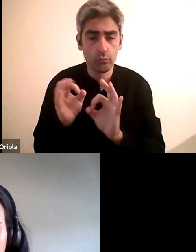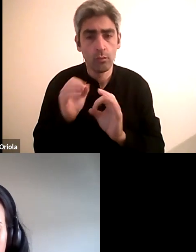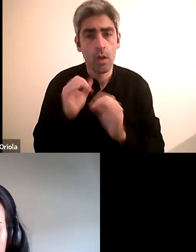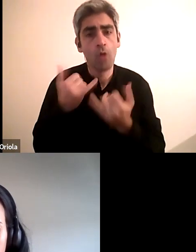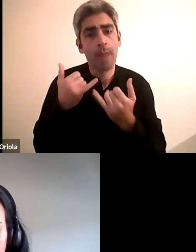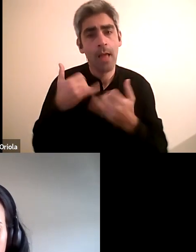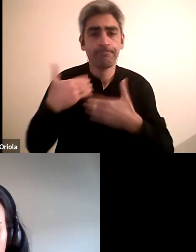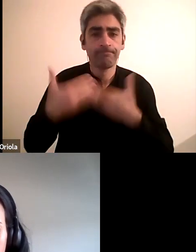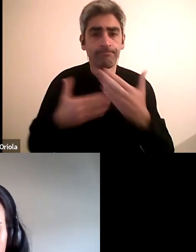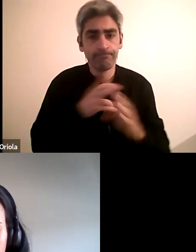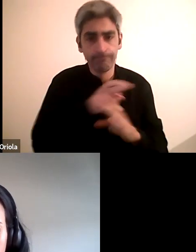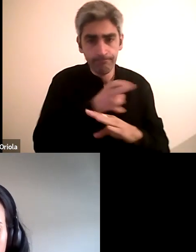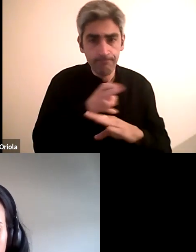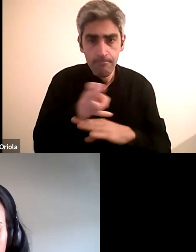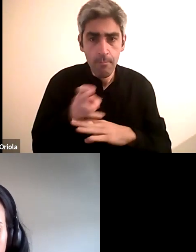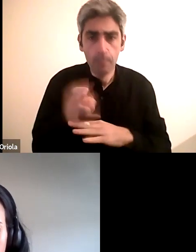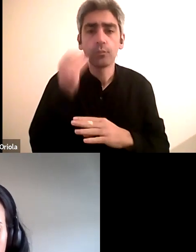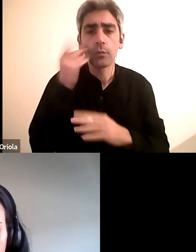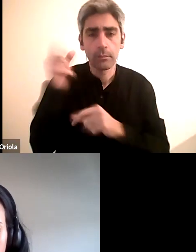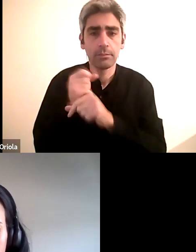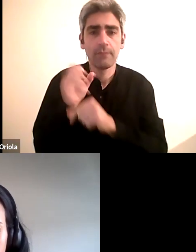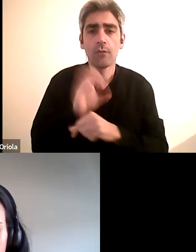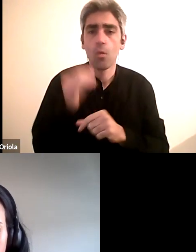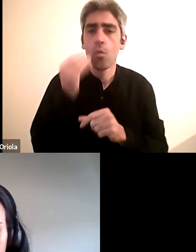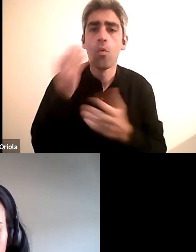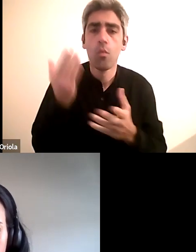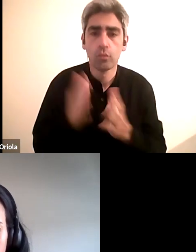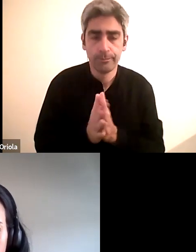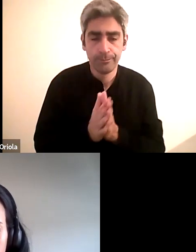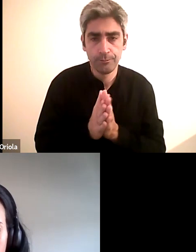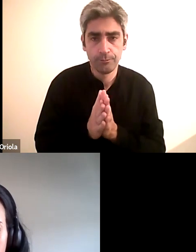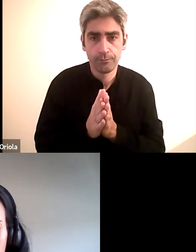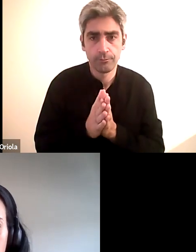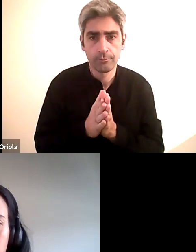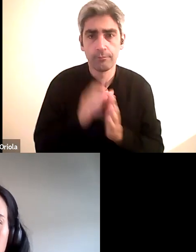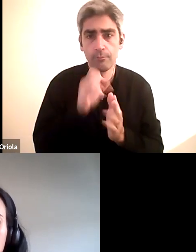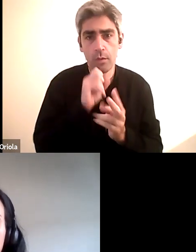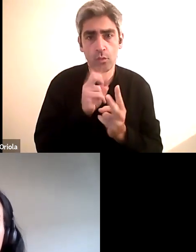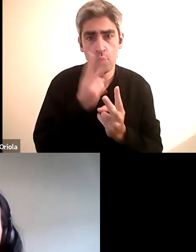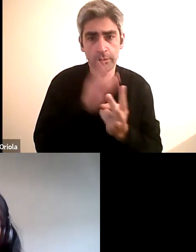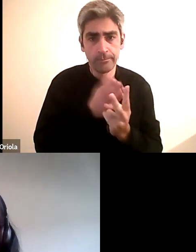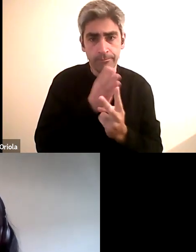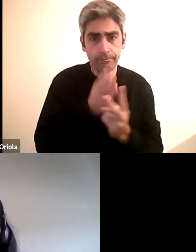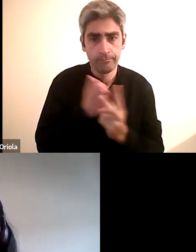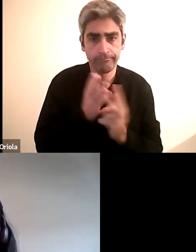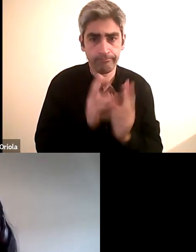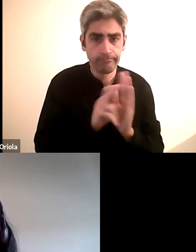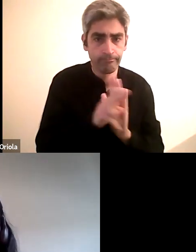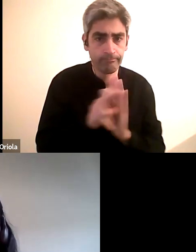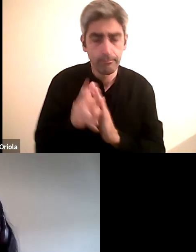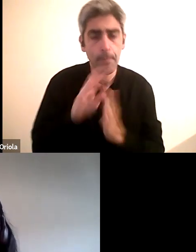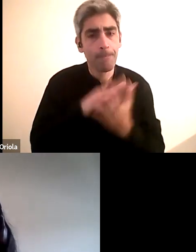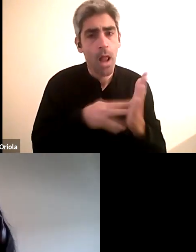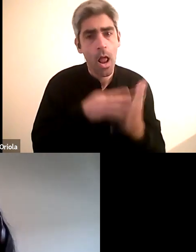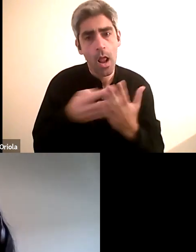automático. Como é que a inspeção normalmente trabalha? Trabalha por dois tipos de intervenções. Intervenções programadas,